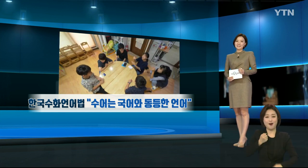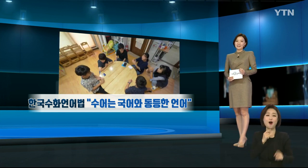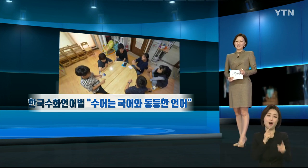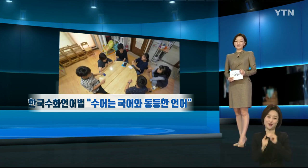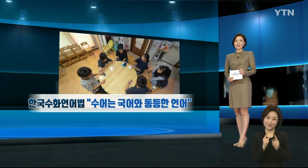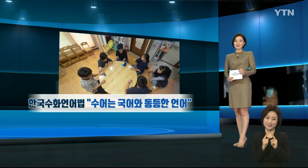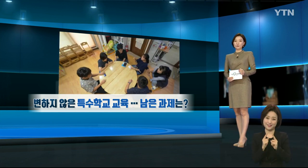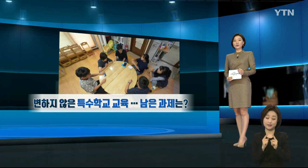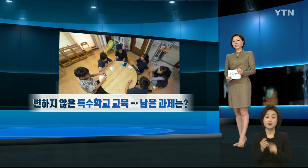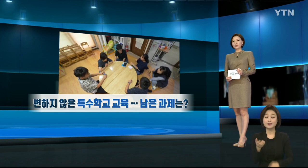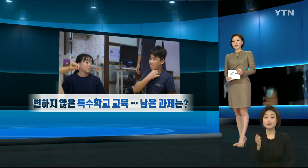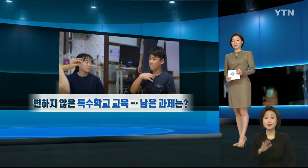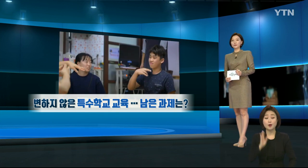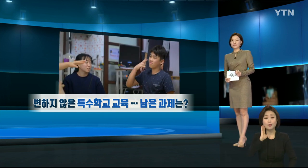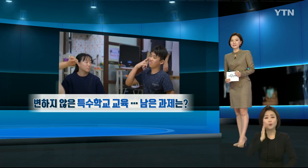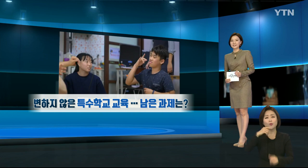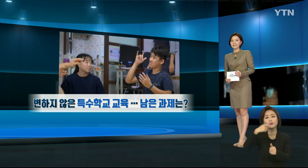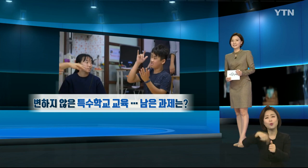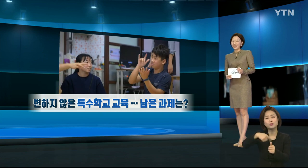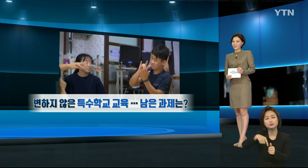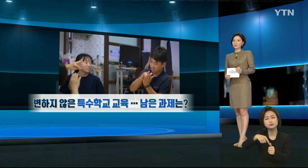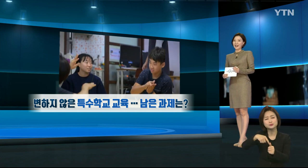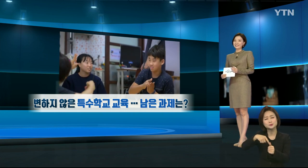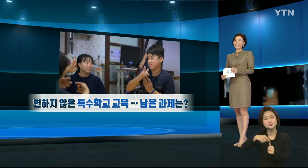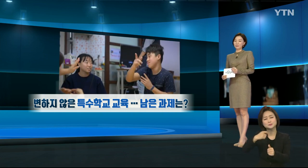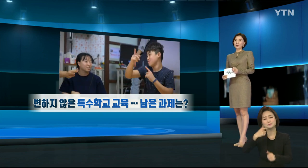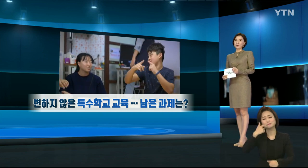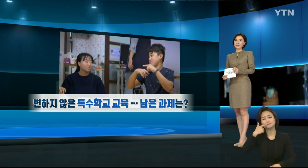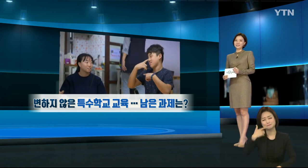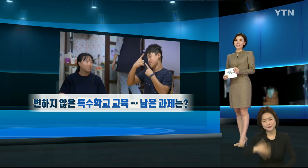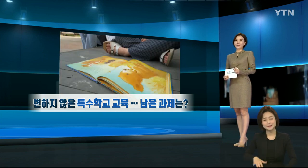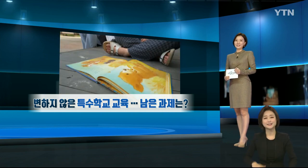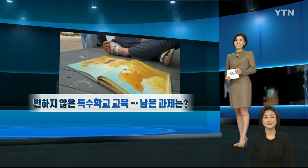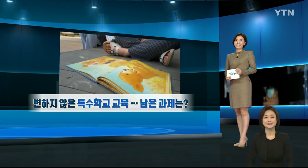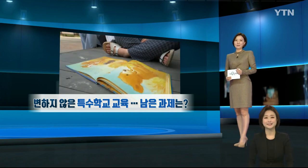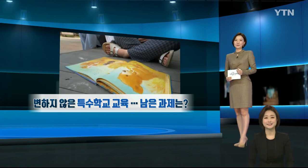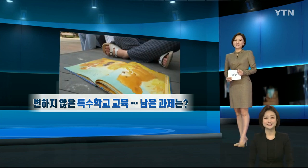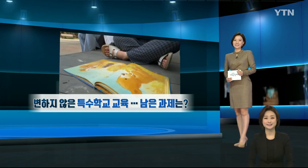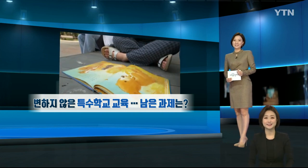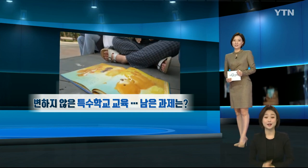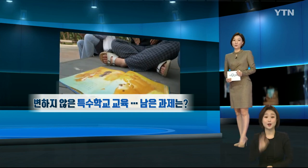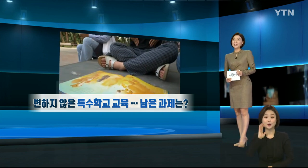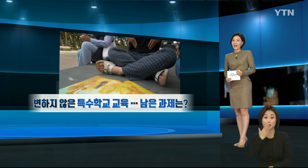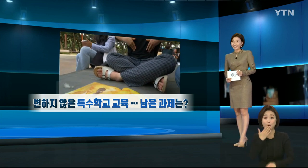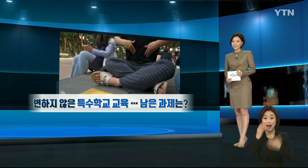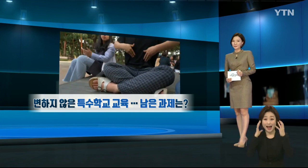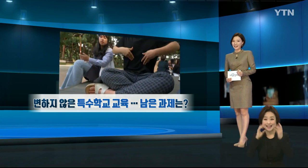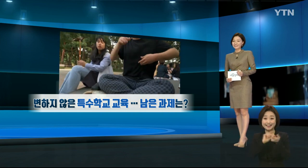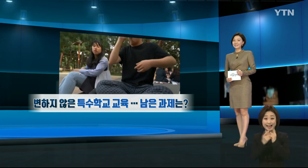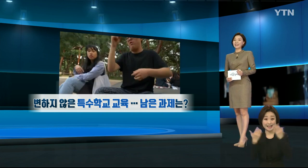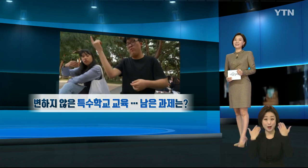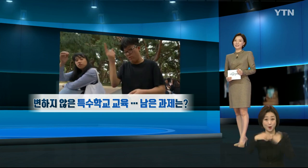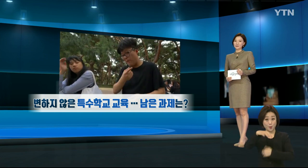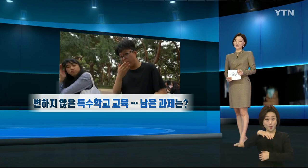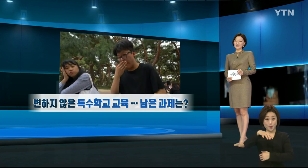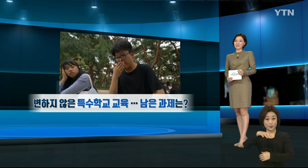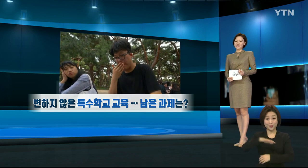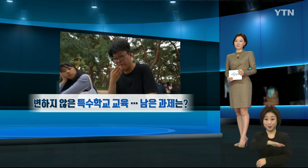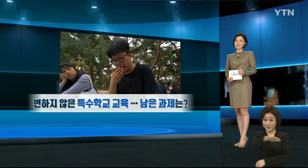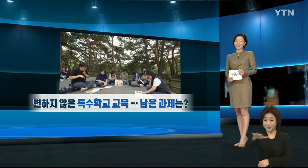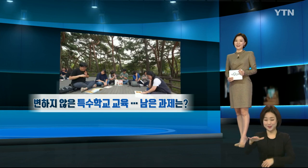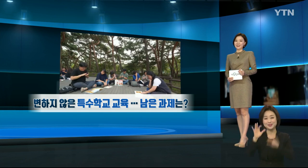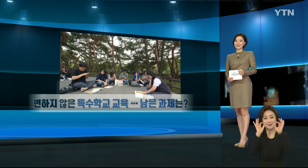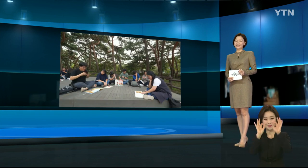자리매김했습니다. 하지만 농인을 위한 교육 현장은 아직도 갈 길이 멀어 보이는데요. 남은 과제를 농인 아이들을 위한